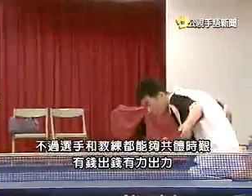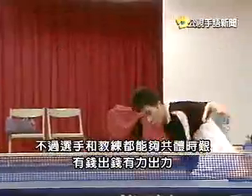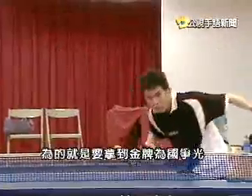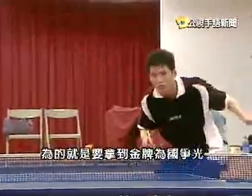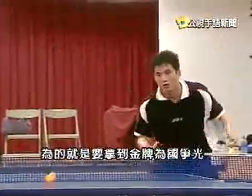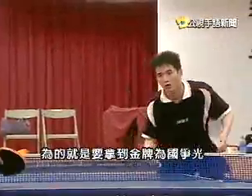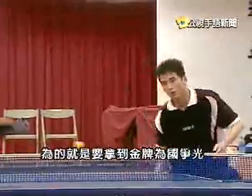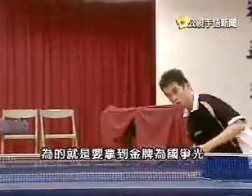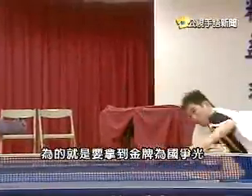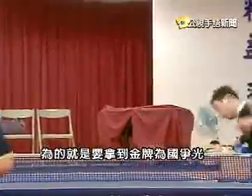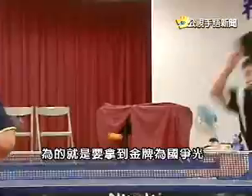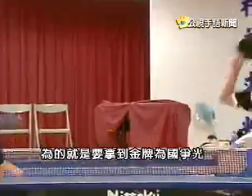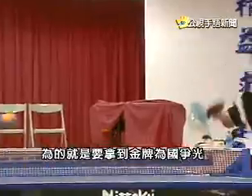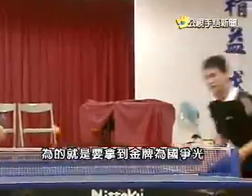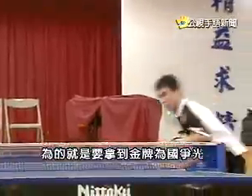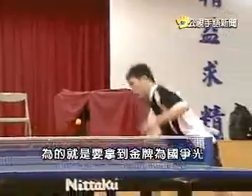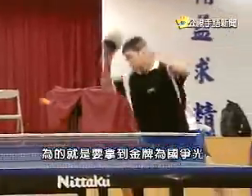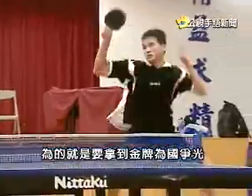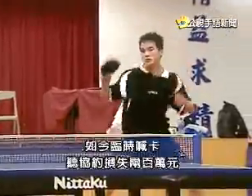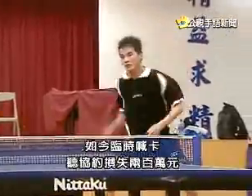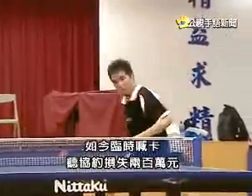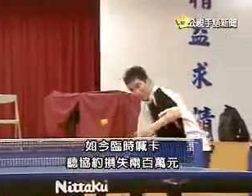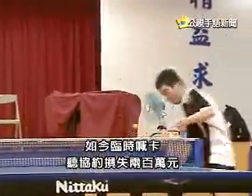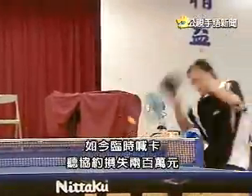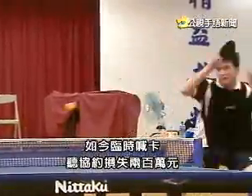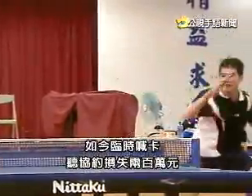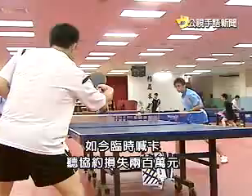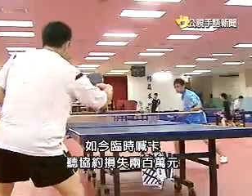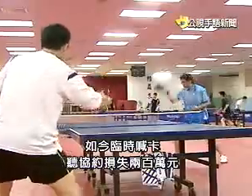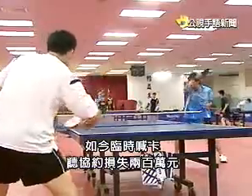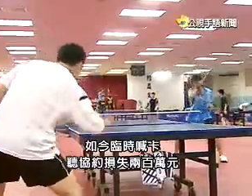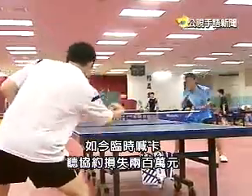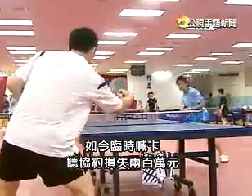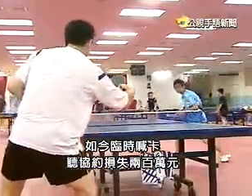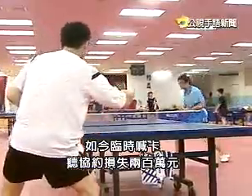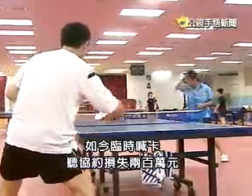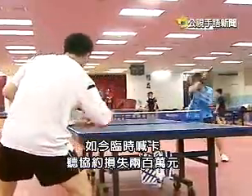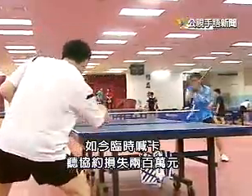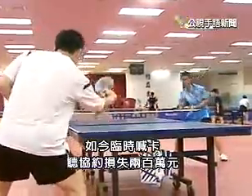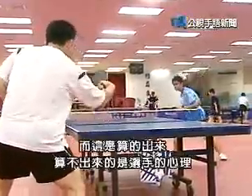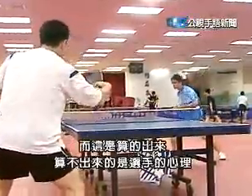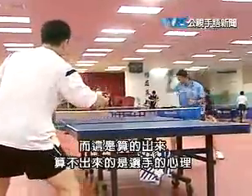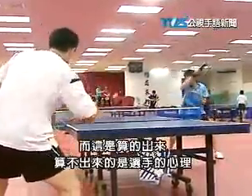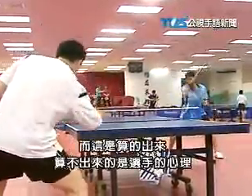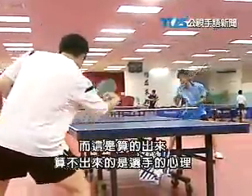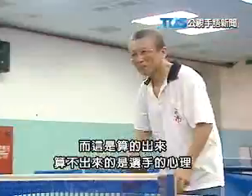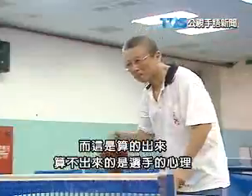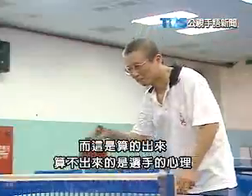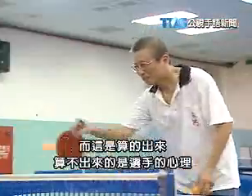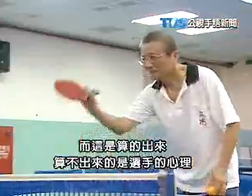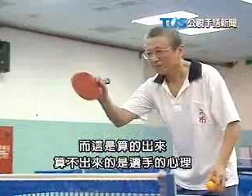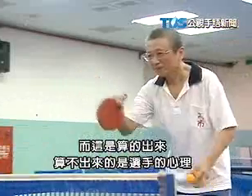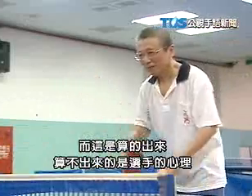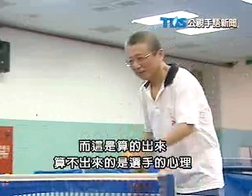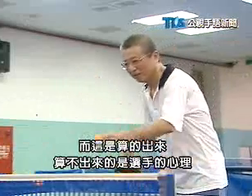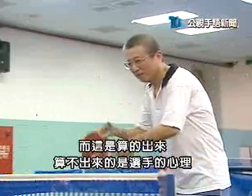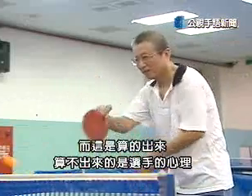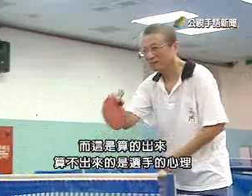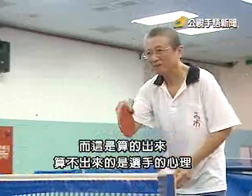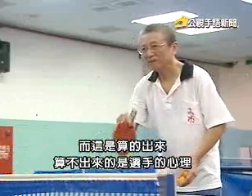是要拿到金牌为国争光，如今临时喊卡，听协损失约200万元，而这是算得出来的，算不出来的是选